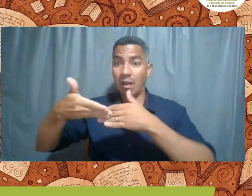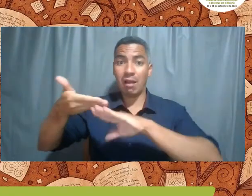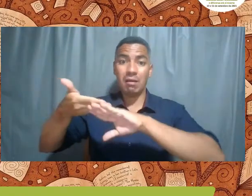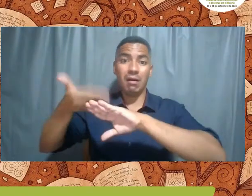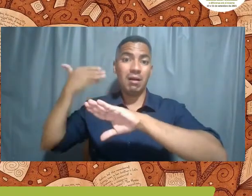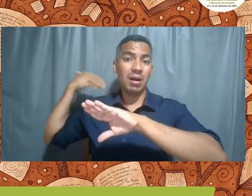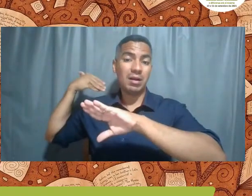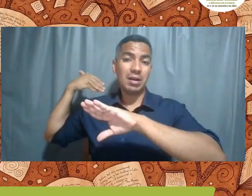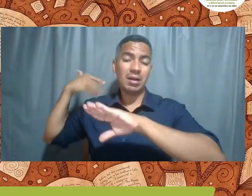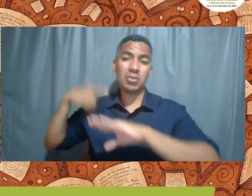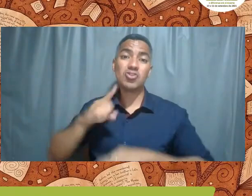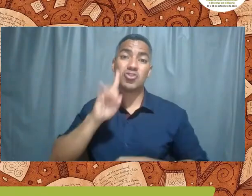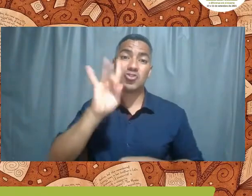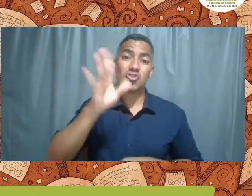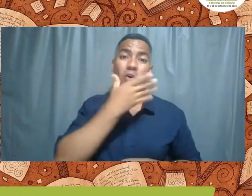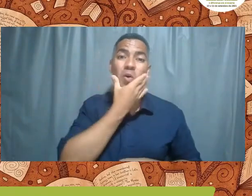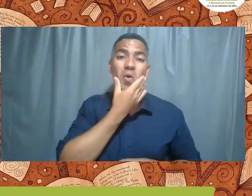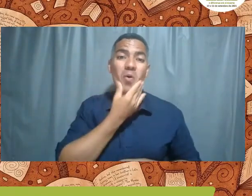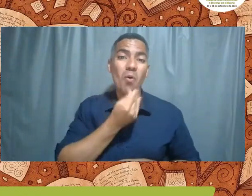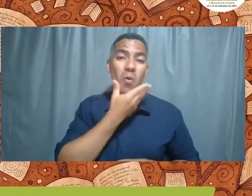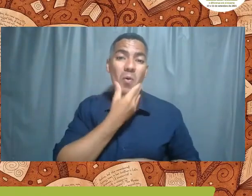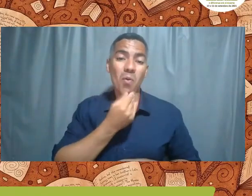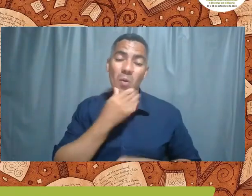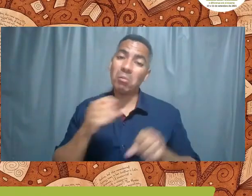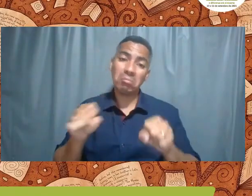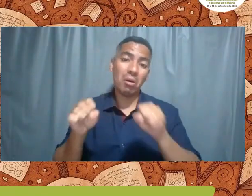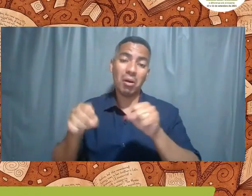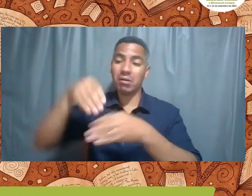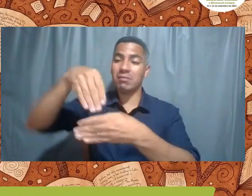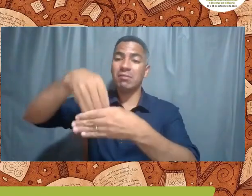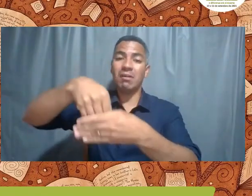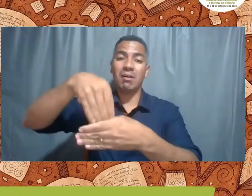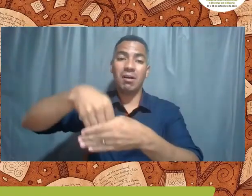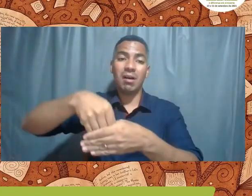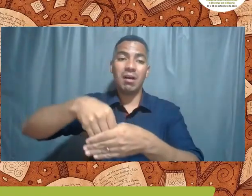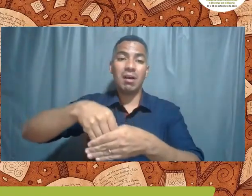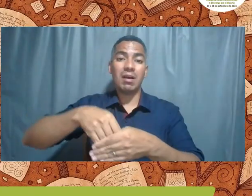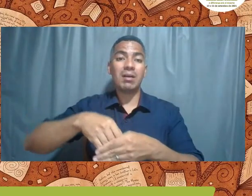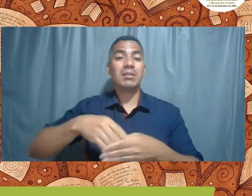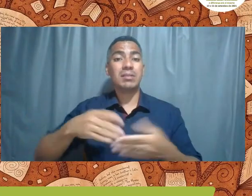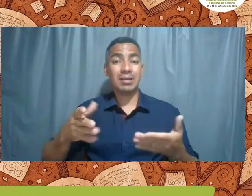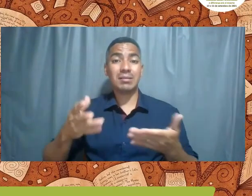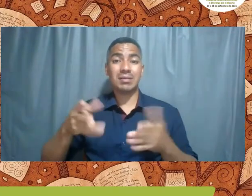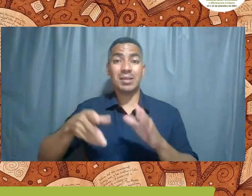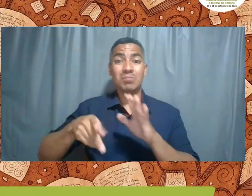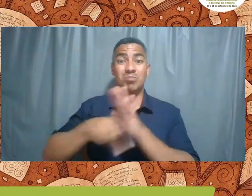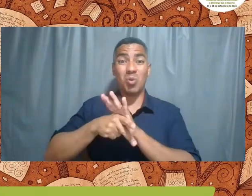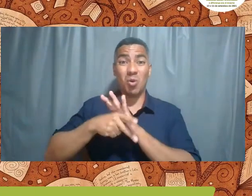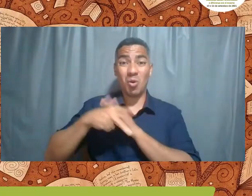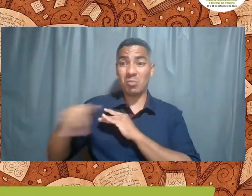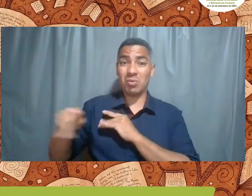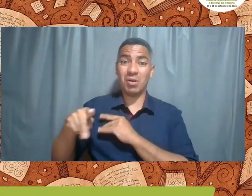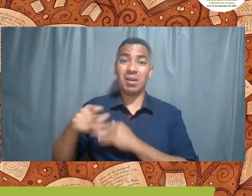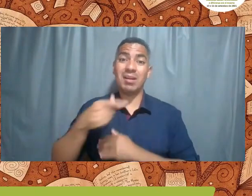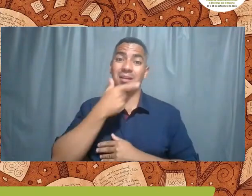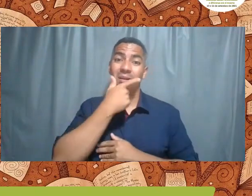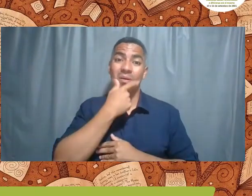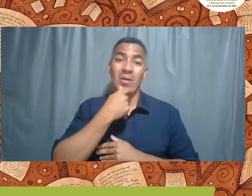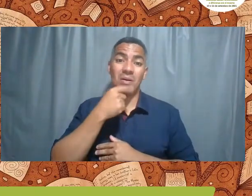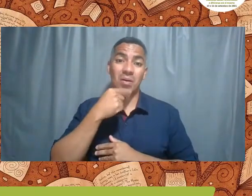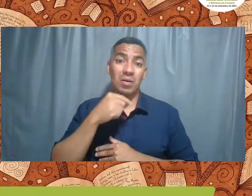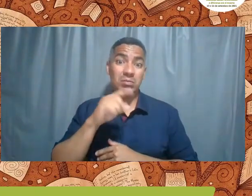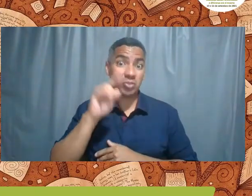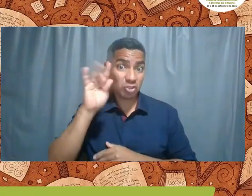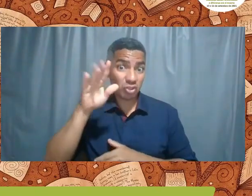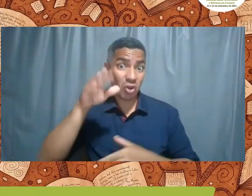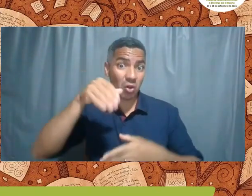né, esse pleito era um pleito, né, restrito ao voto e à cidadania, o